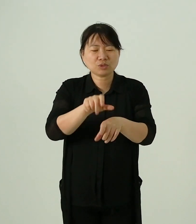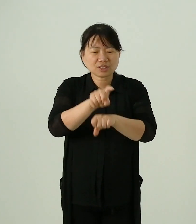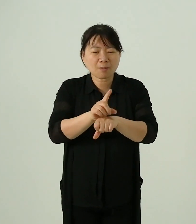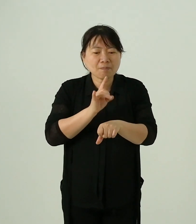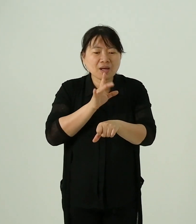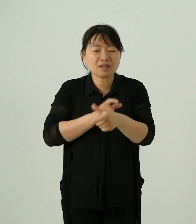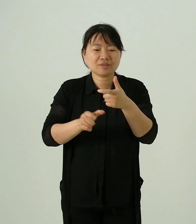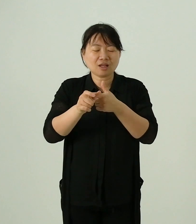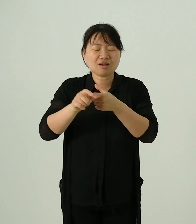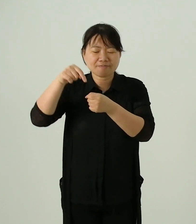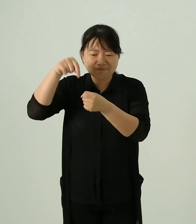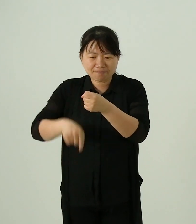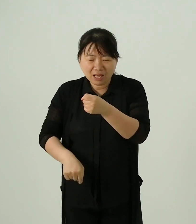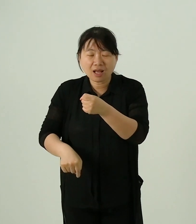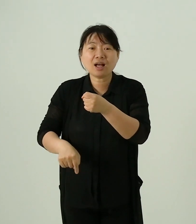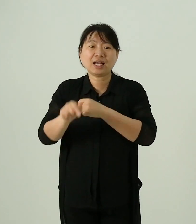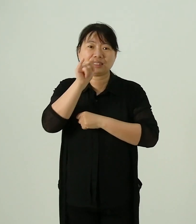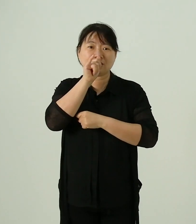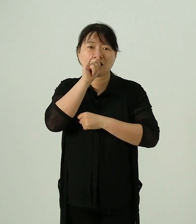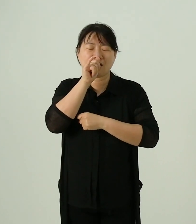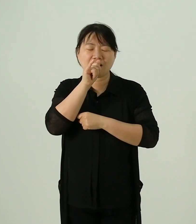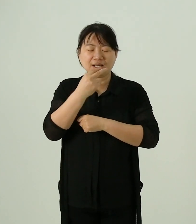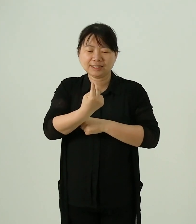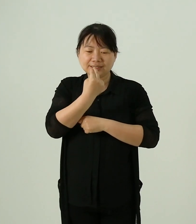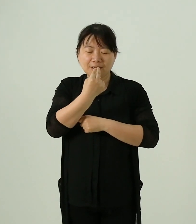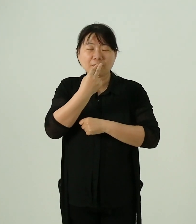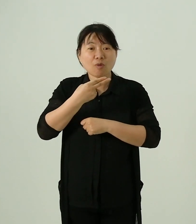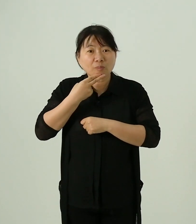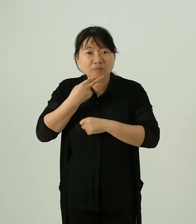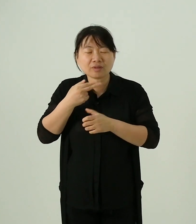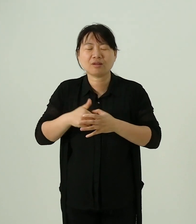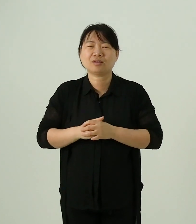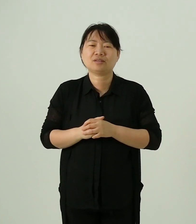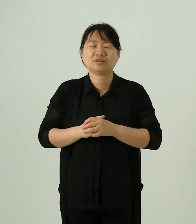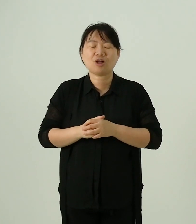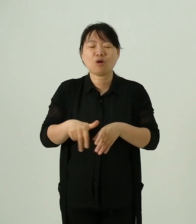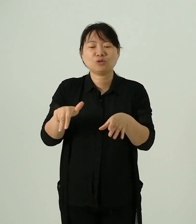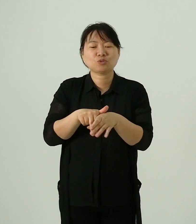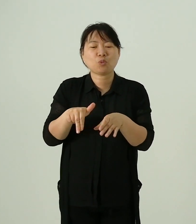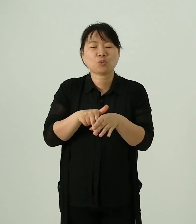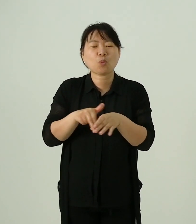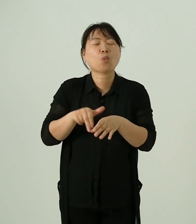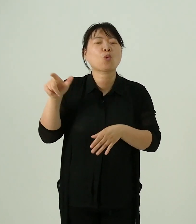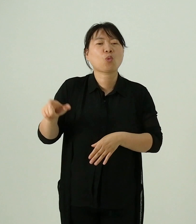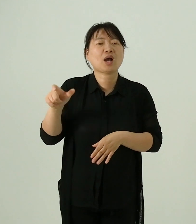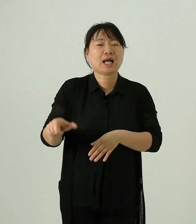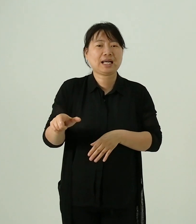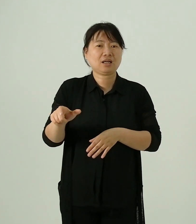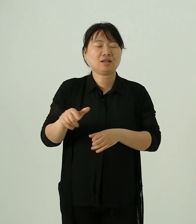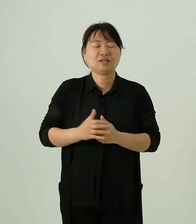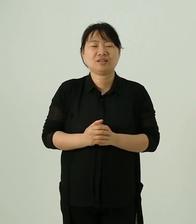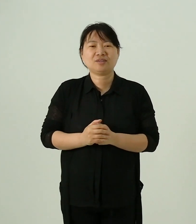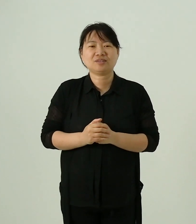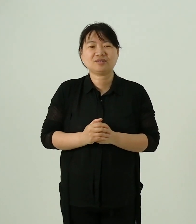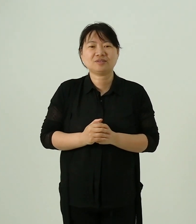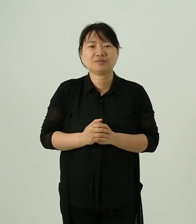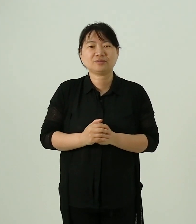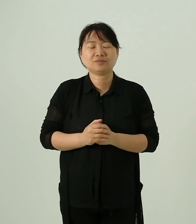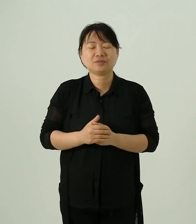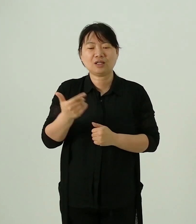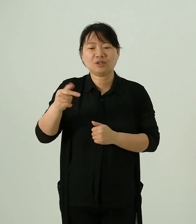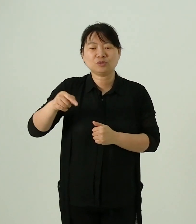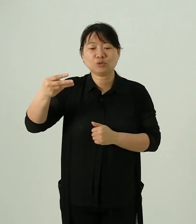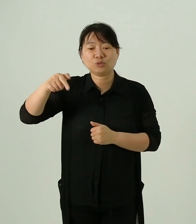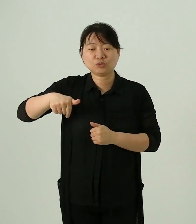종교성만 더 심화시키고 있는 생명 없는 종교의 강화, 이거를